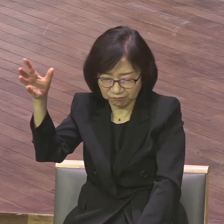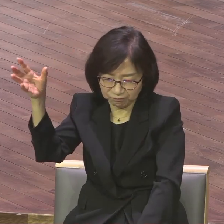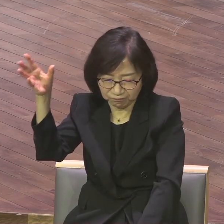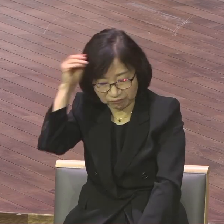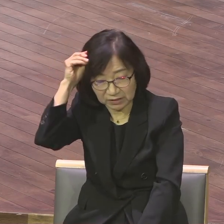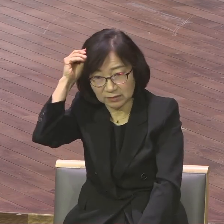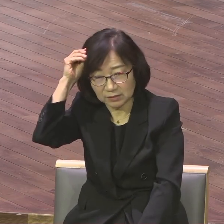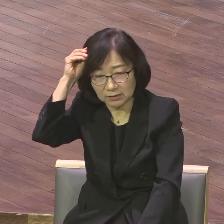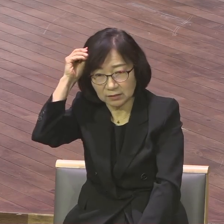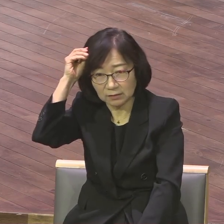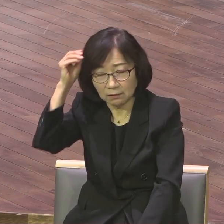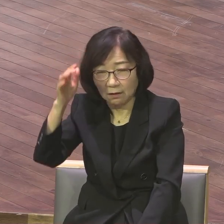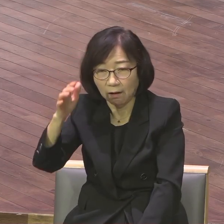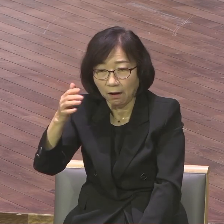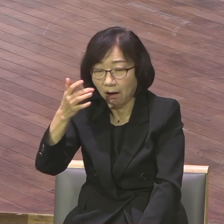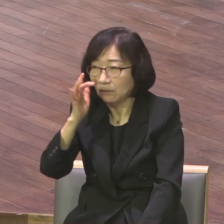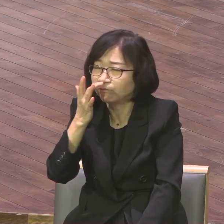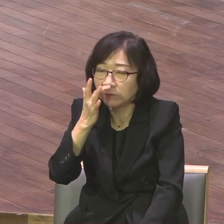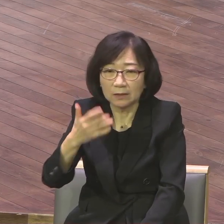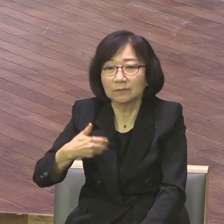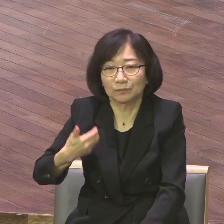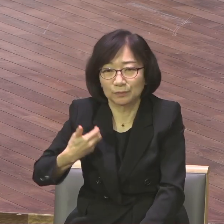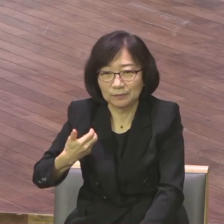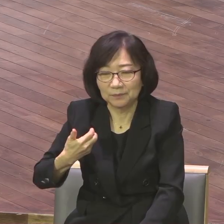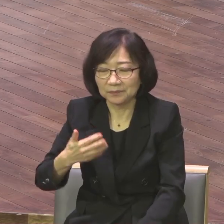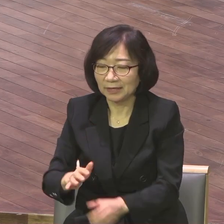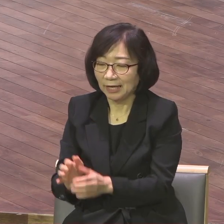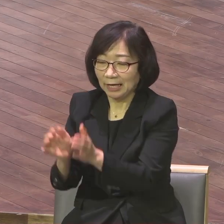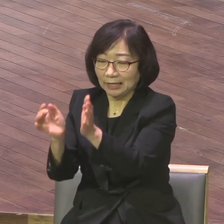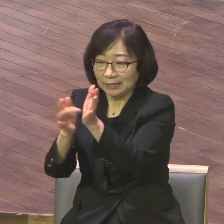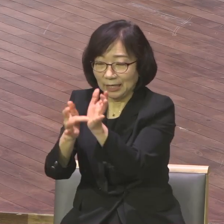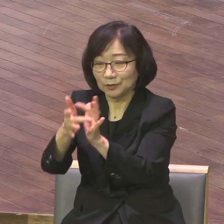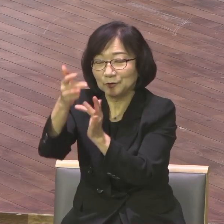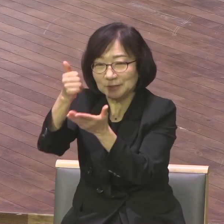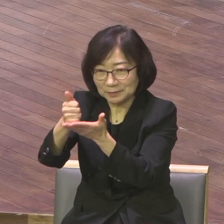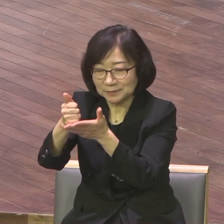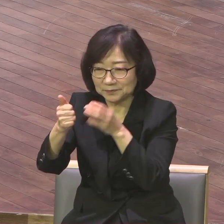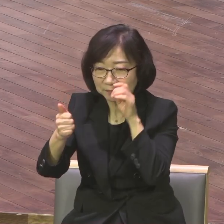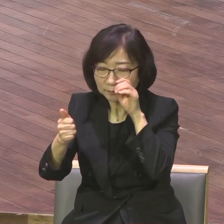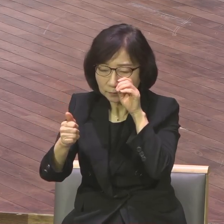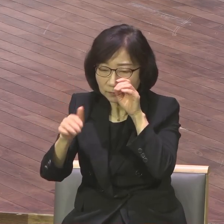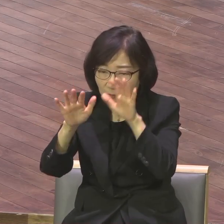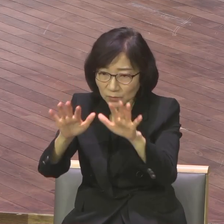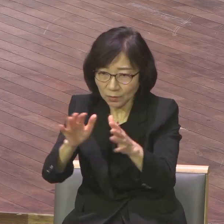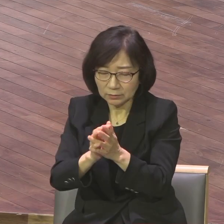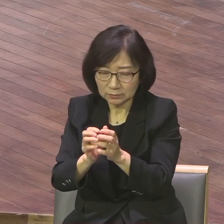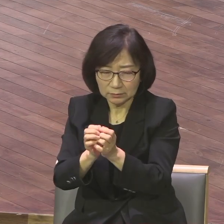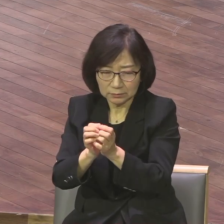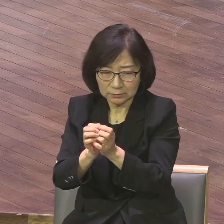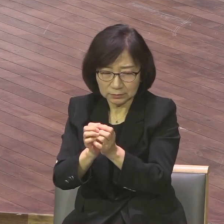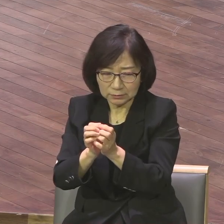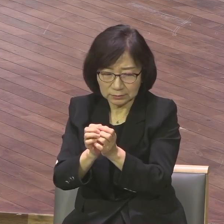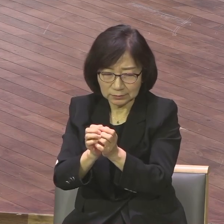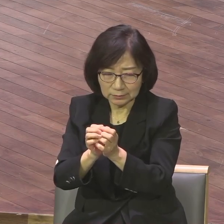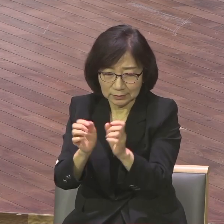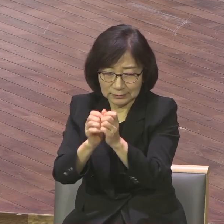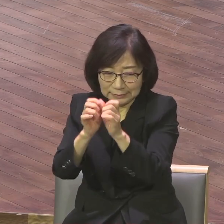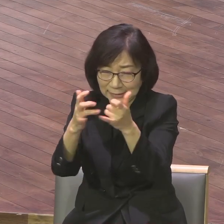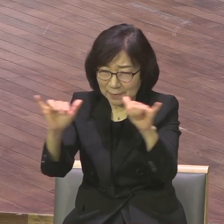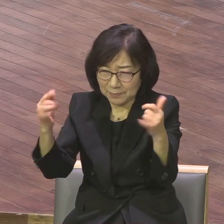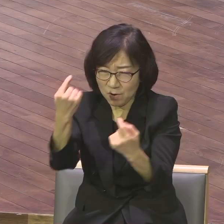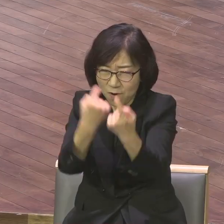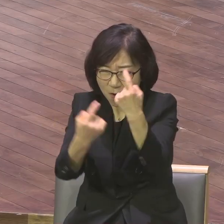예수님은 오병이의 기적 이후에 육신적인 필요를 채우려고 이렇게 달오는